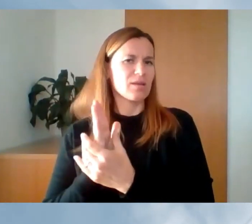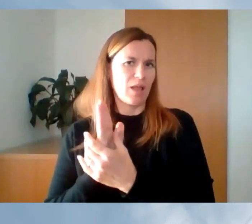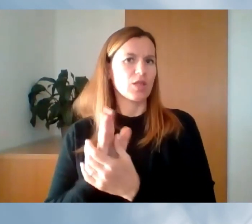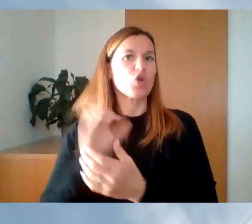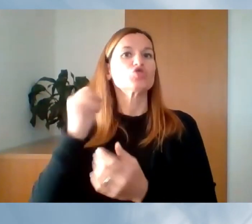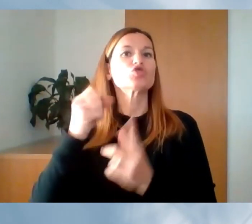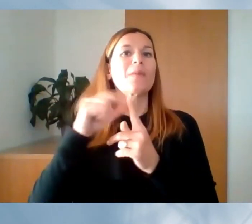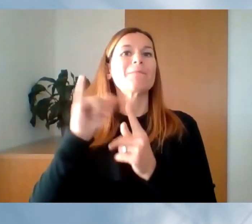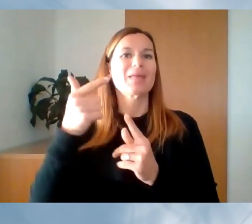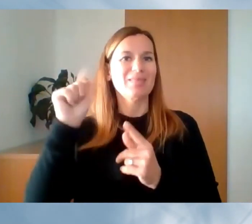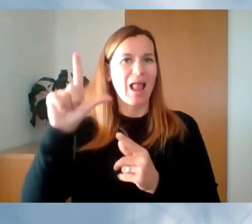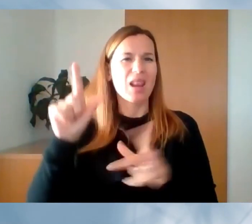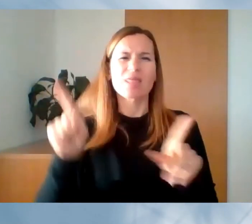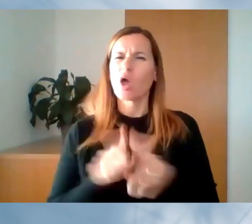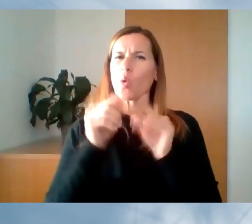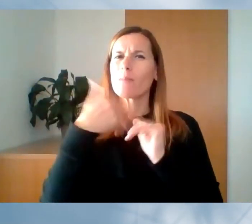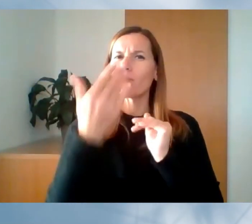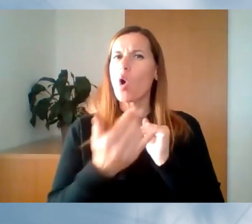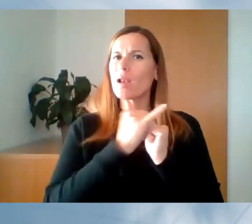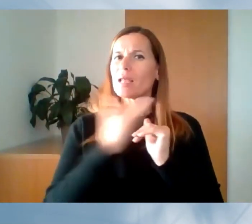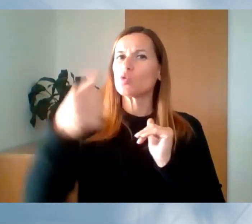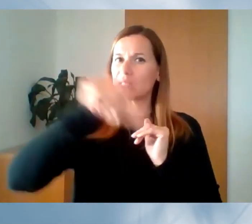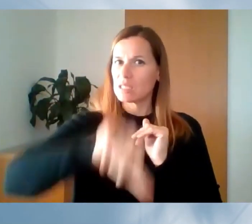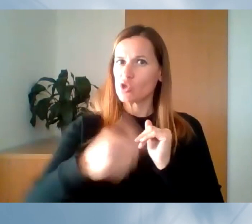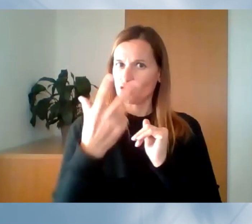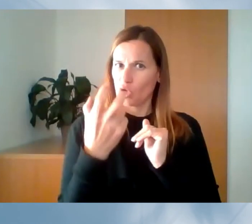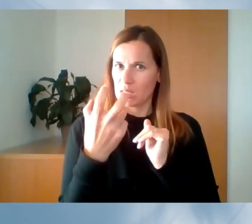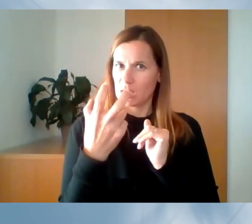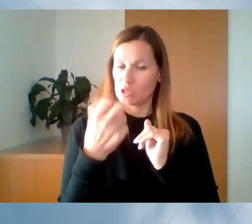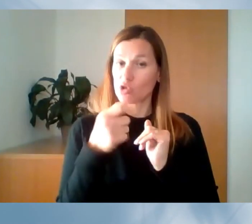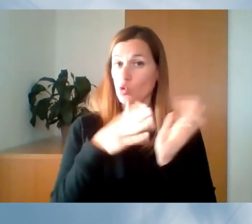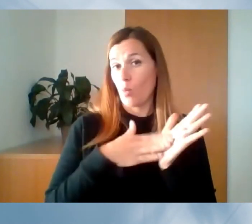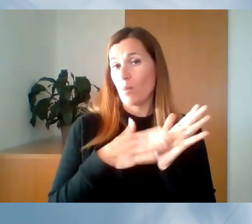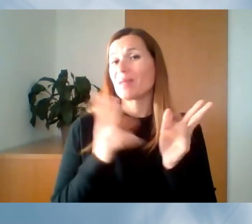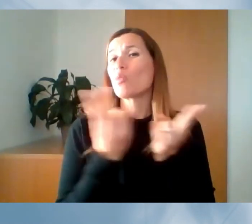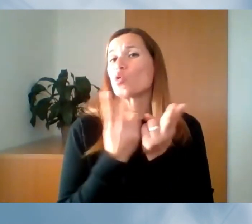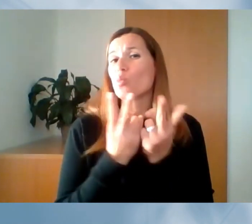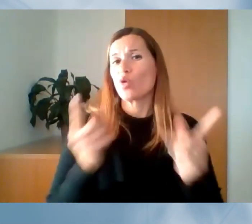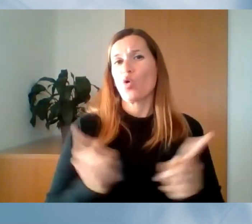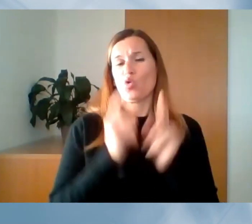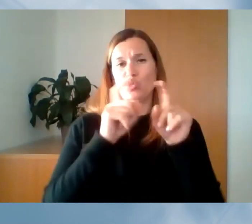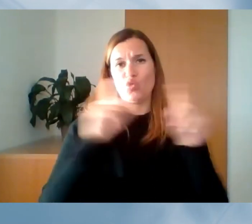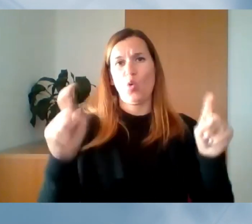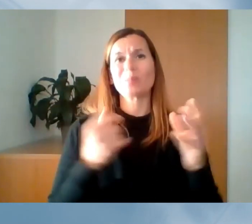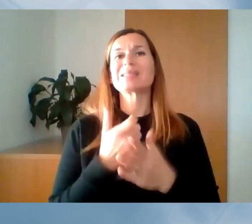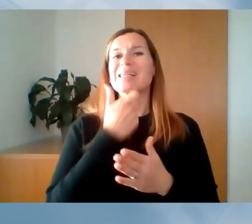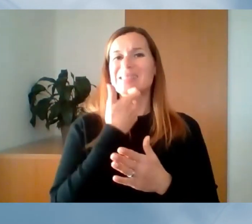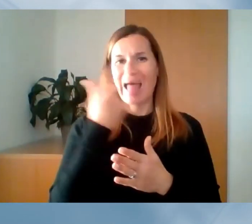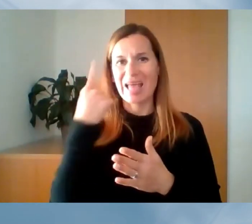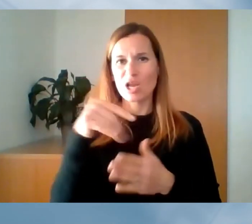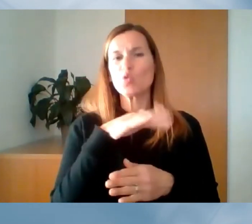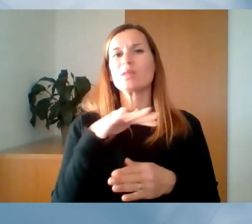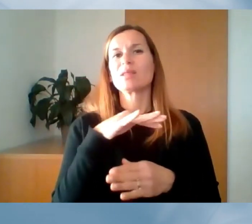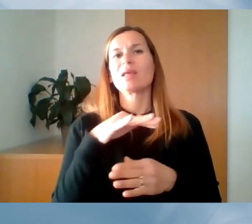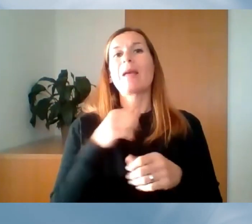špital že takoj po letu 1300. To se pravi, današnji dom za stare in